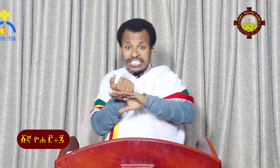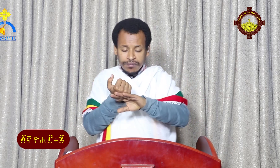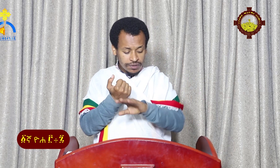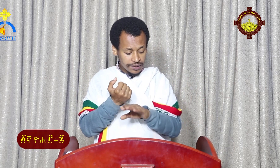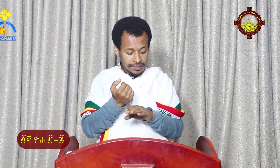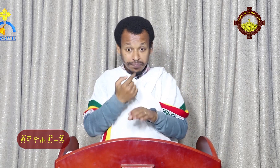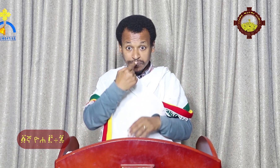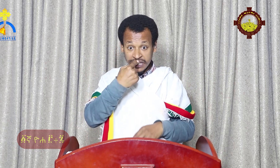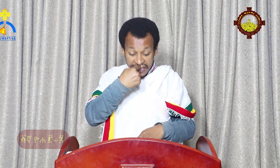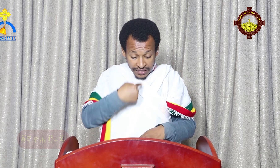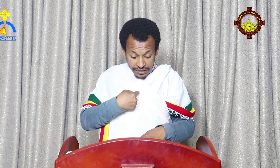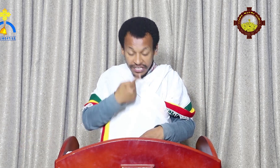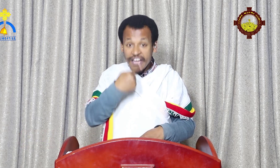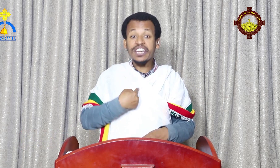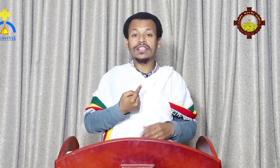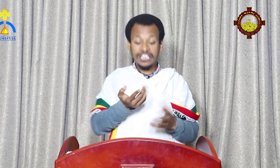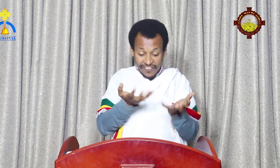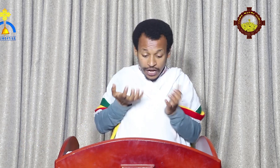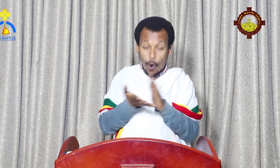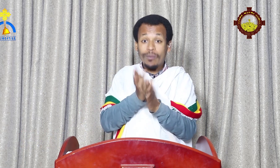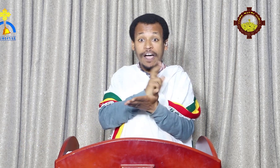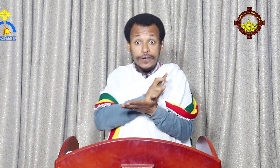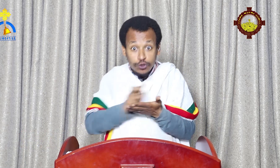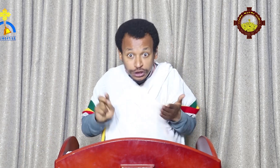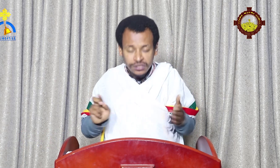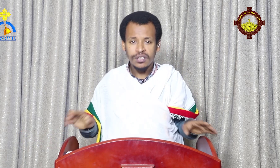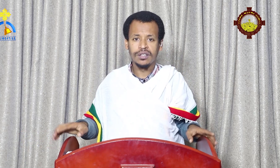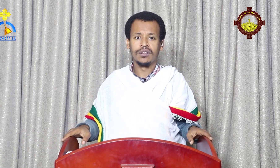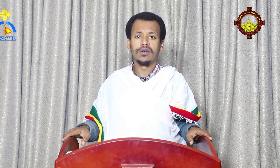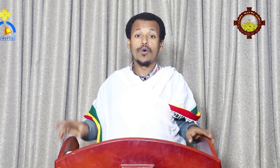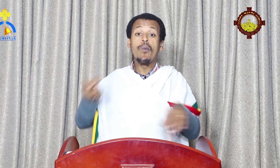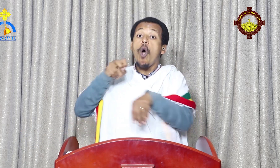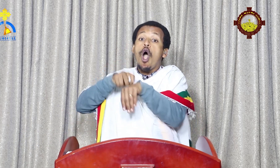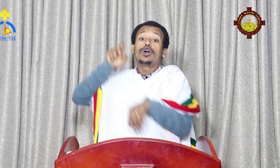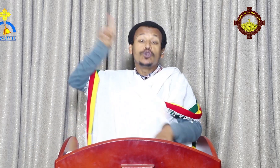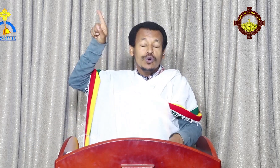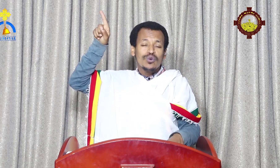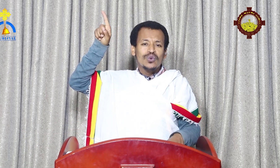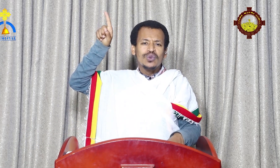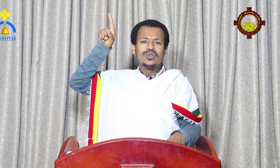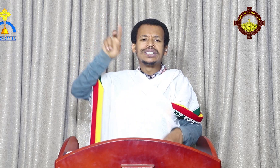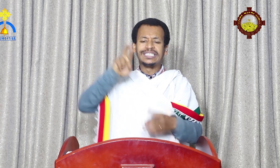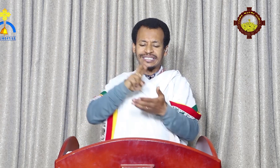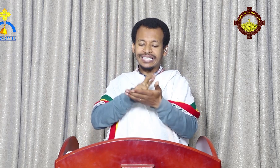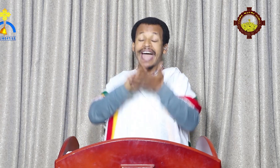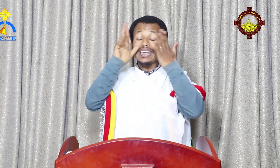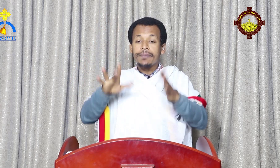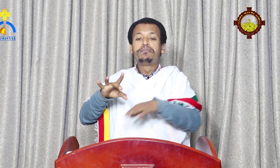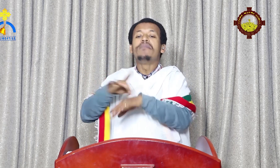ቅድም ይነግር የተፈለገው መጽሐፍ ቅዱስ በወቅቱ ሳድቅ